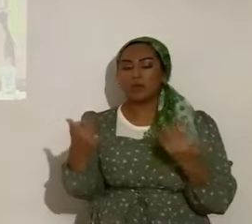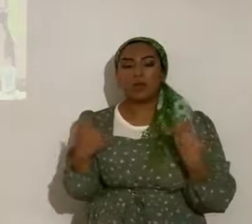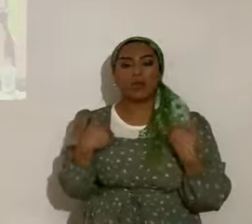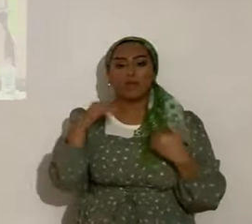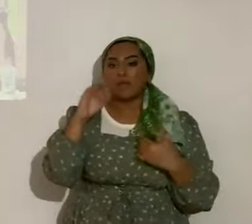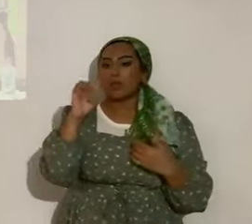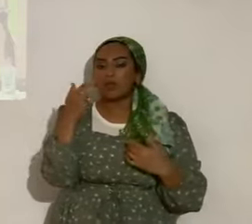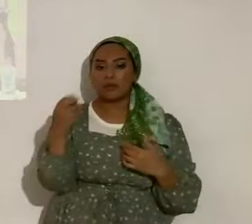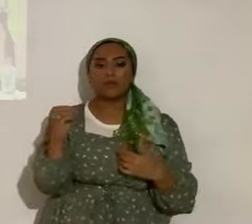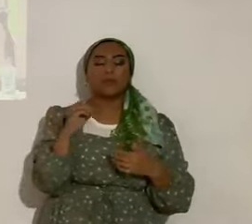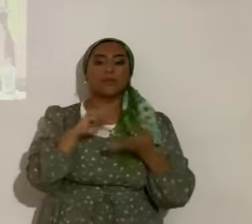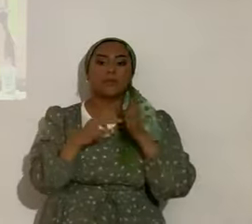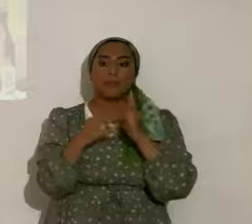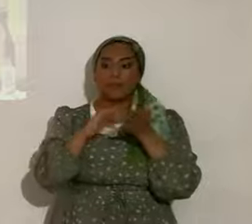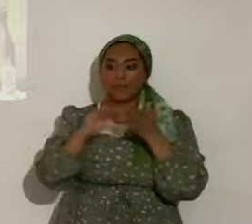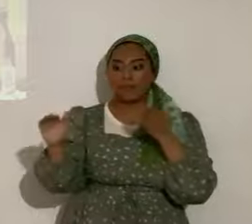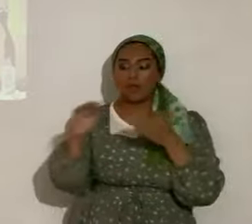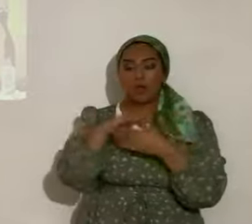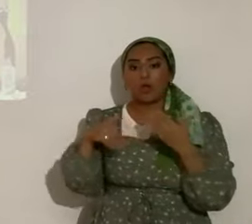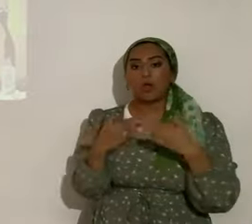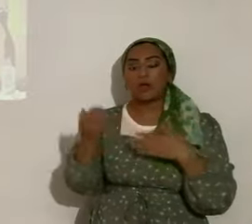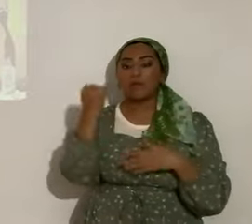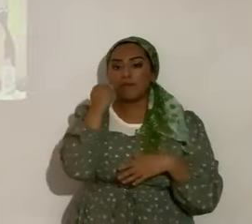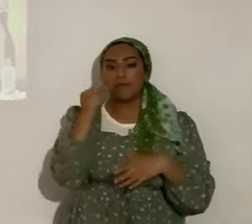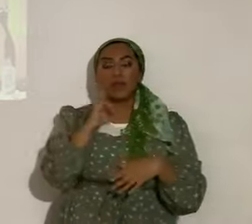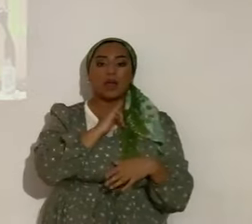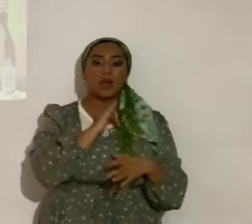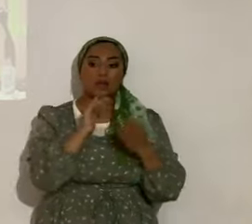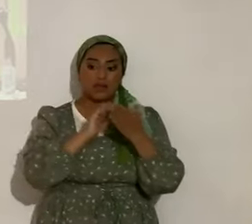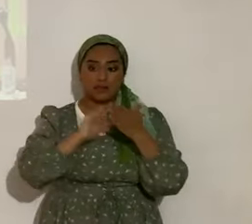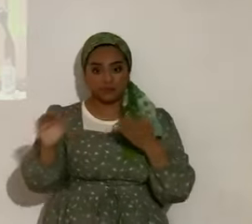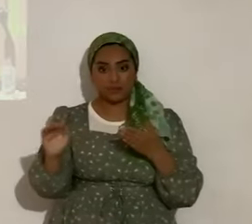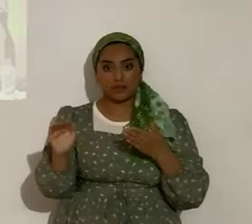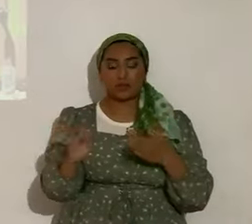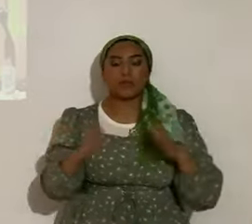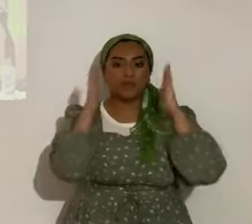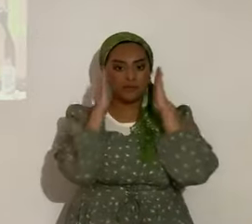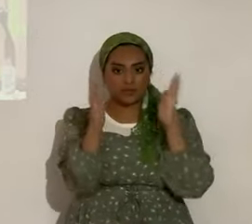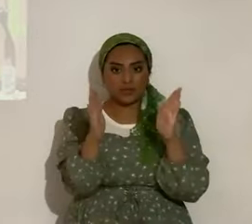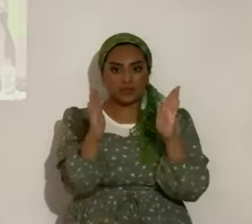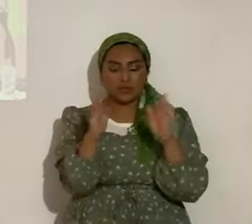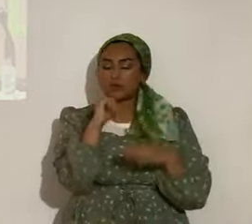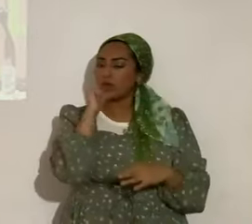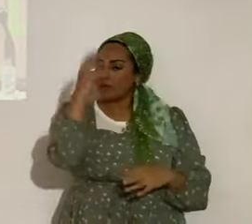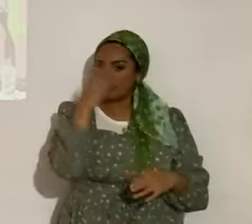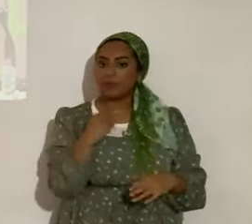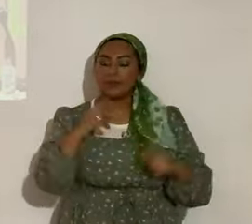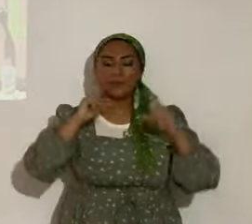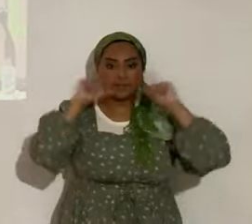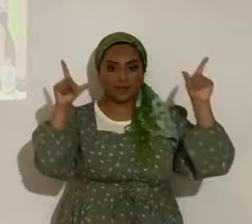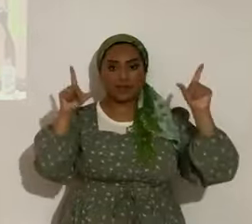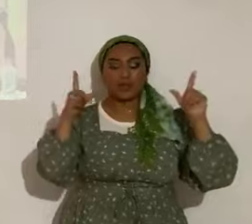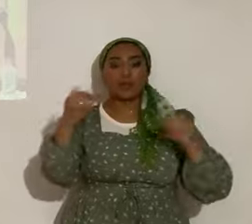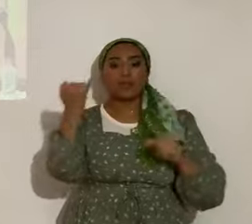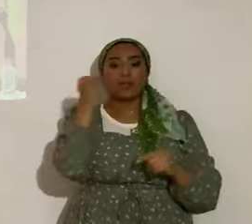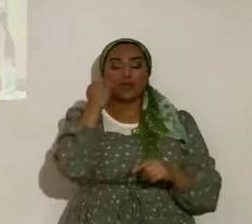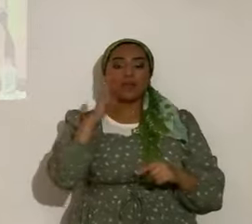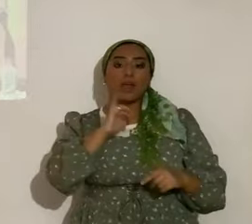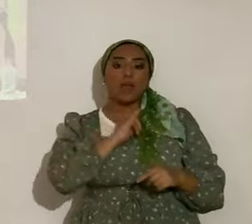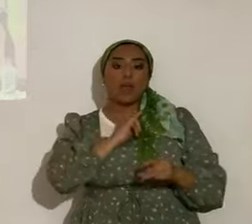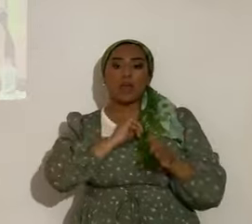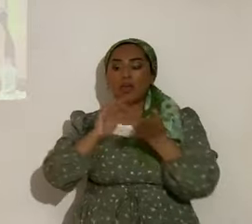Es perdonar absolutamente todo. Si yo perdono, atención, ahí se duerme, tú ya te estás durmiendo, eso es. Si yo